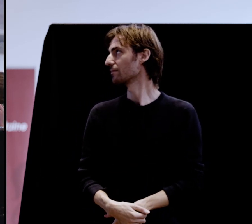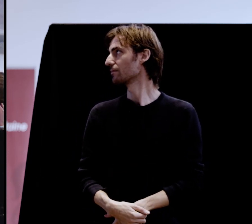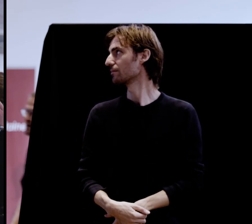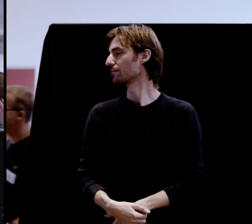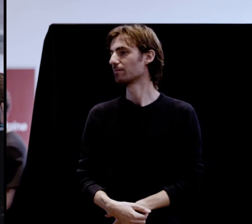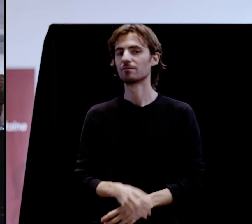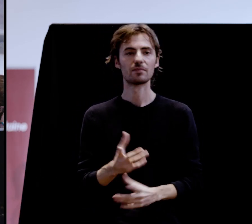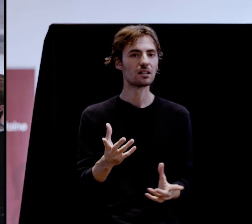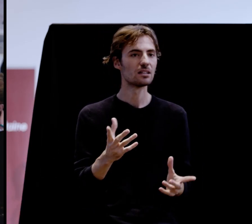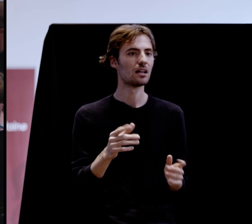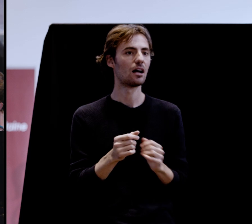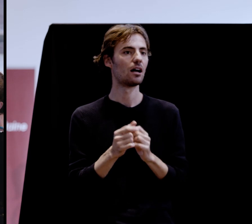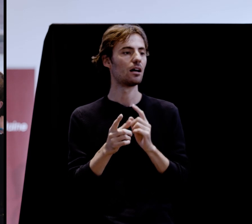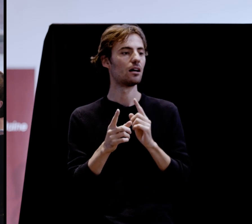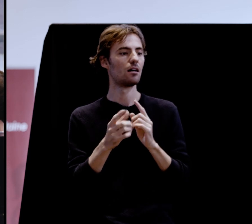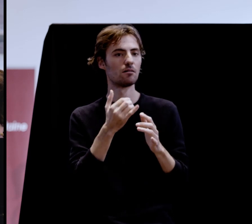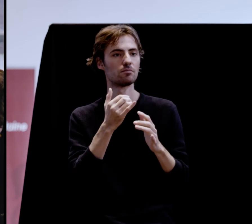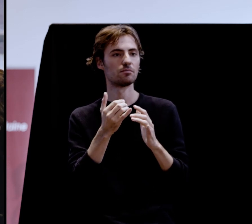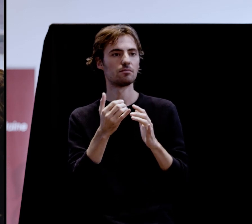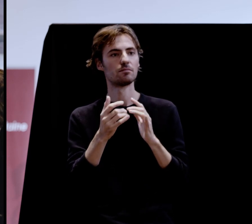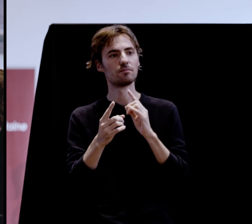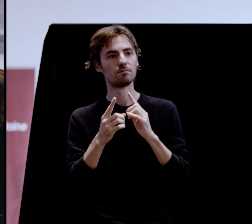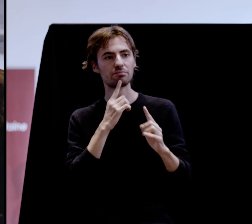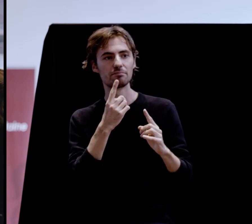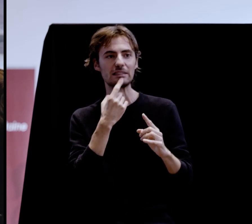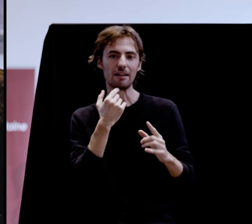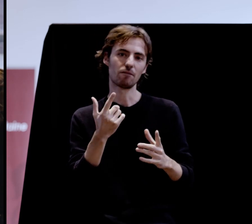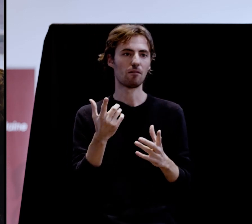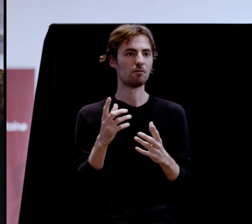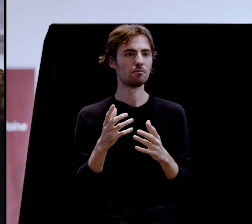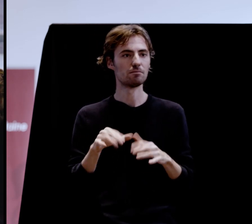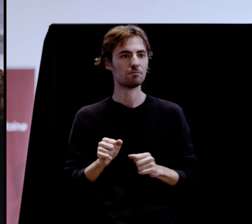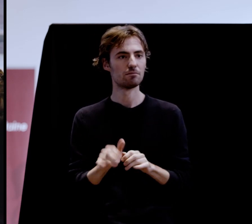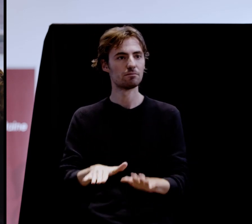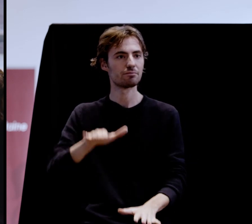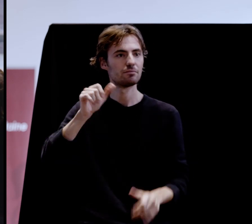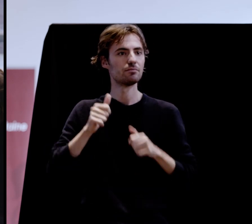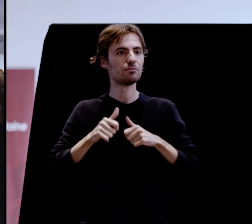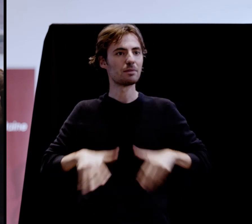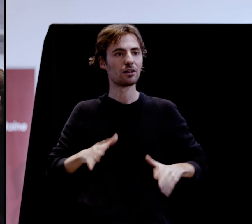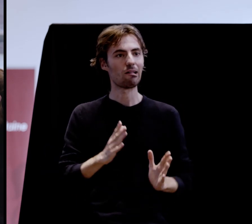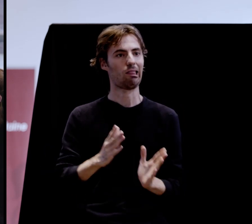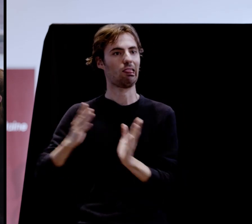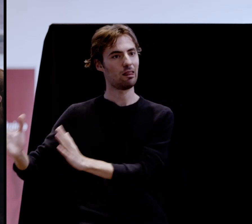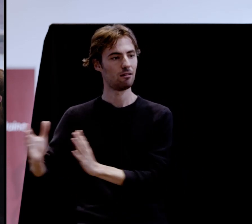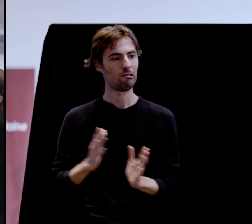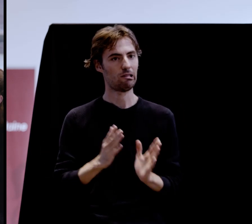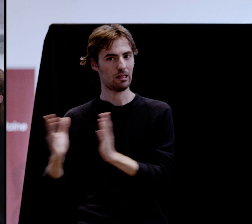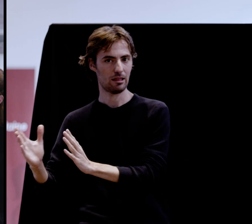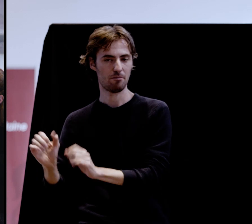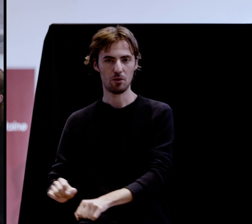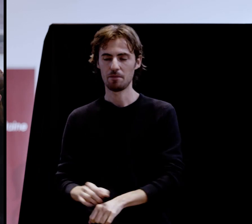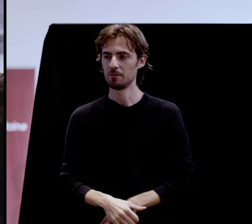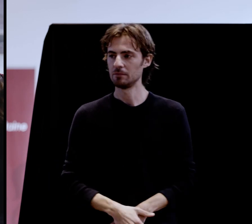un défaut de développement de la puberté plus tard.